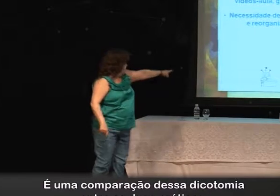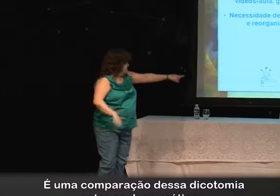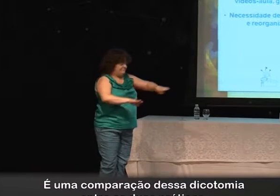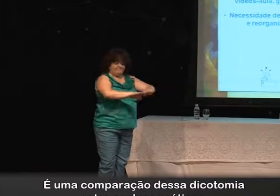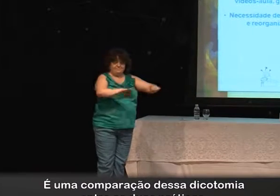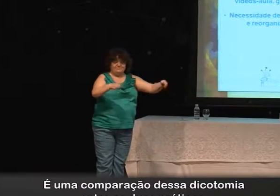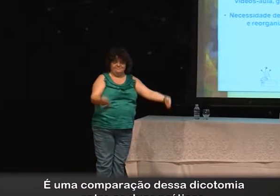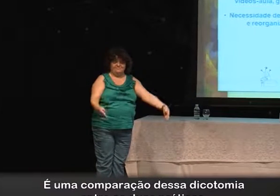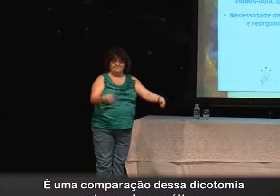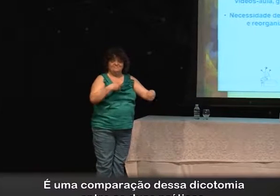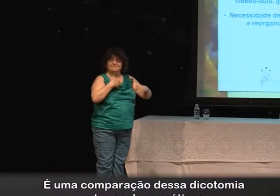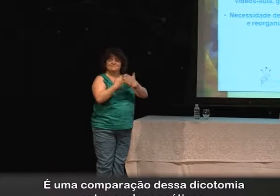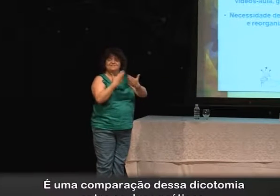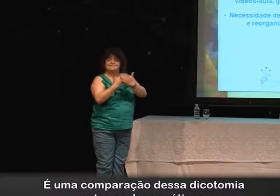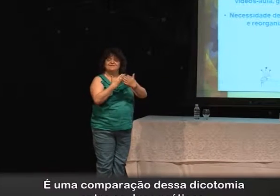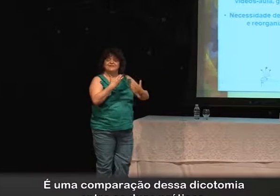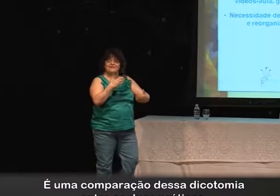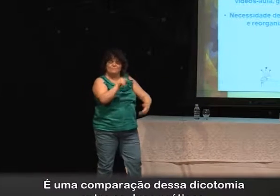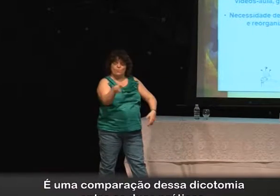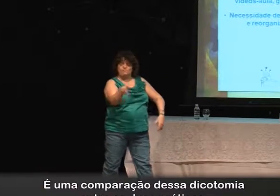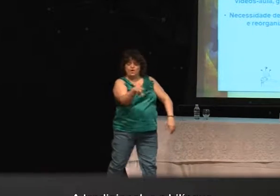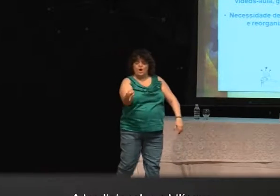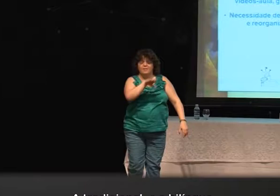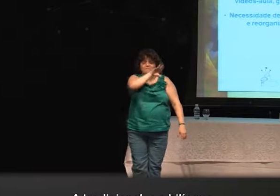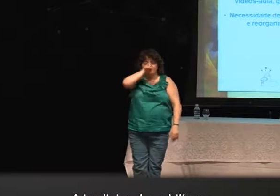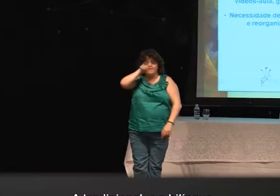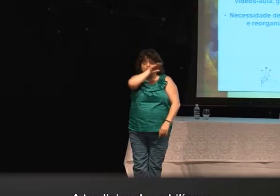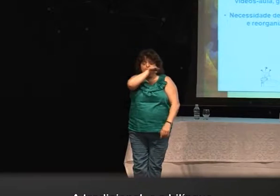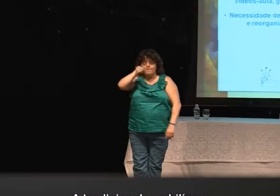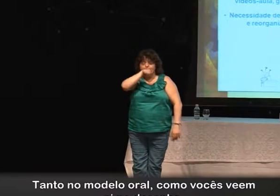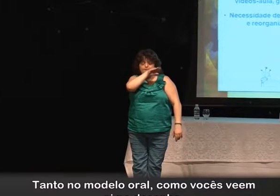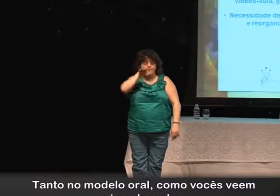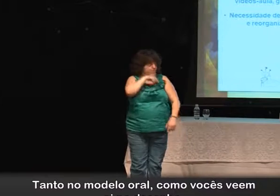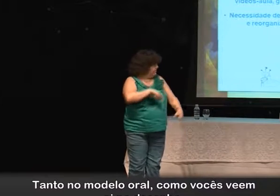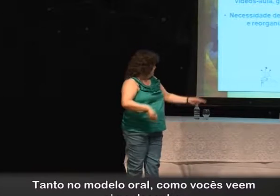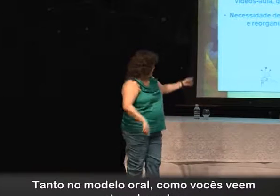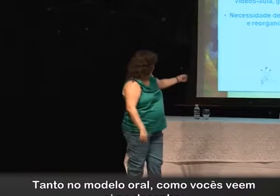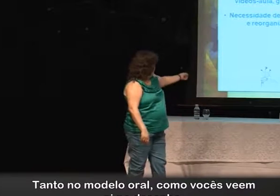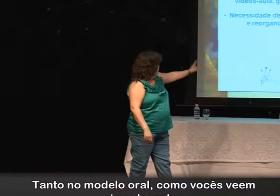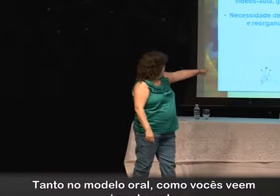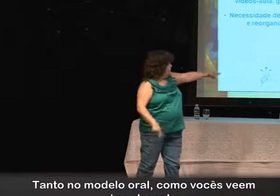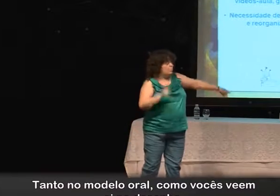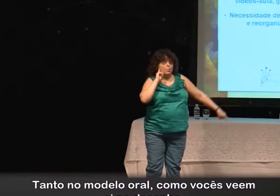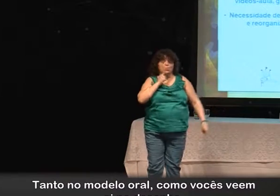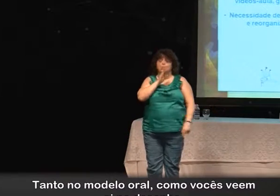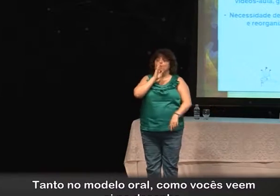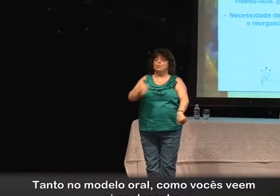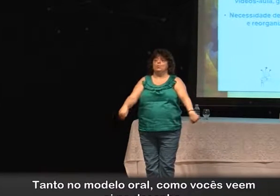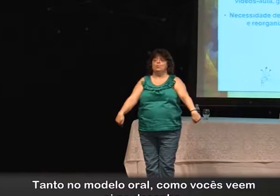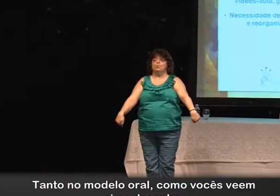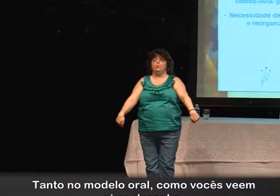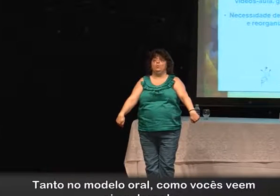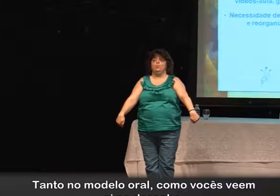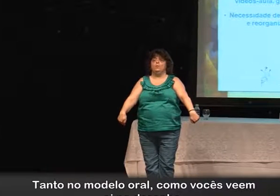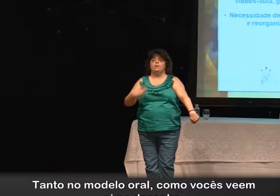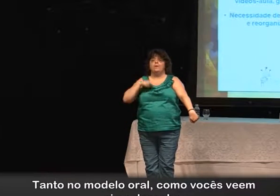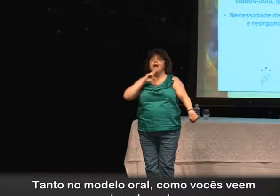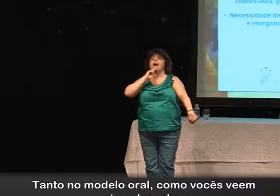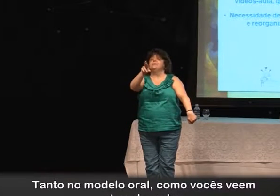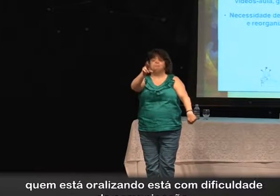entre essa dicotomia entre as duas práticas, a tradicional e a bilíngue. Tanto no modelo oral, você está vendo no desenho, né? Um